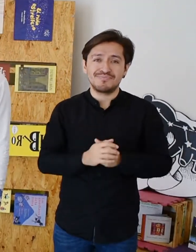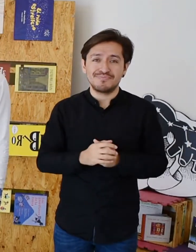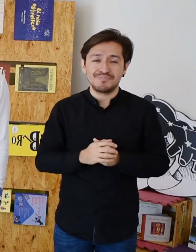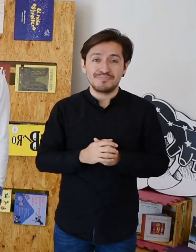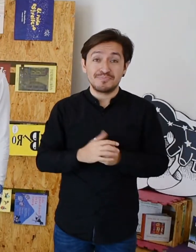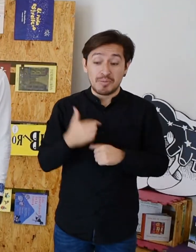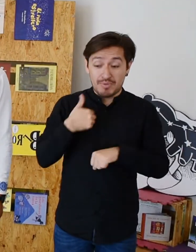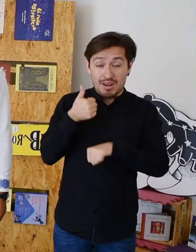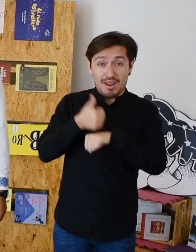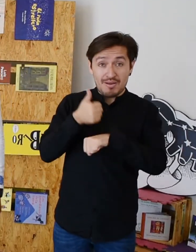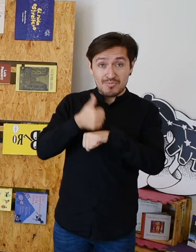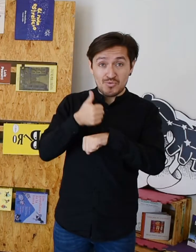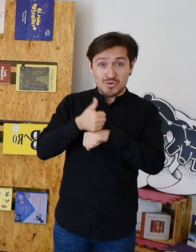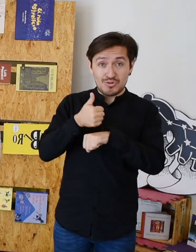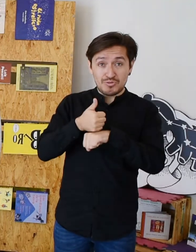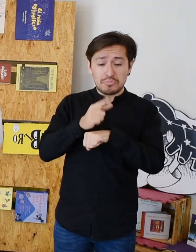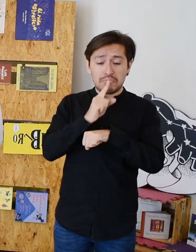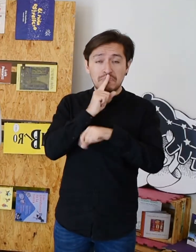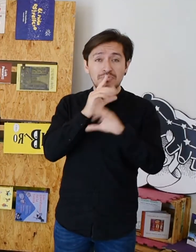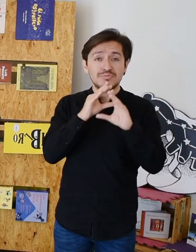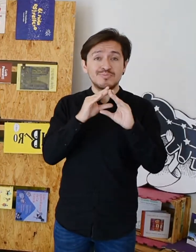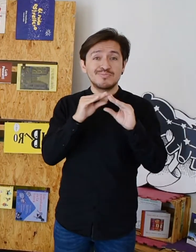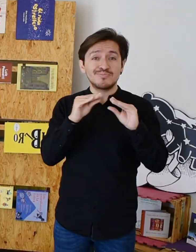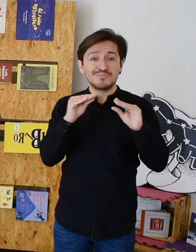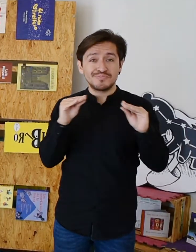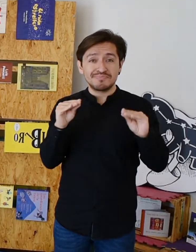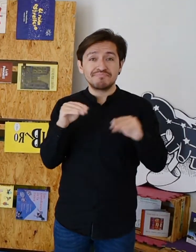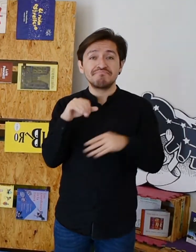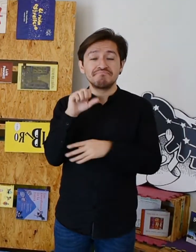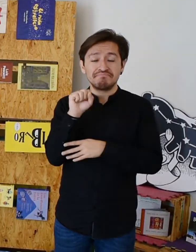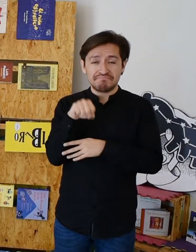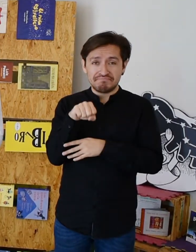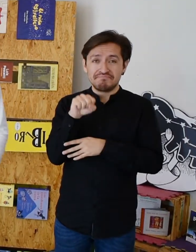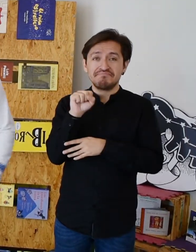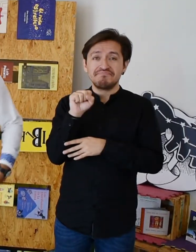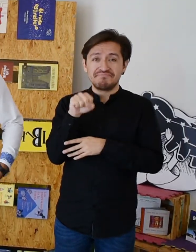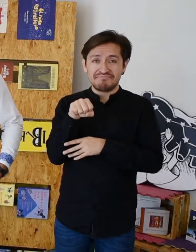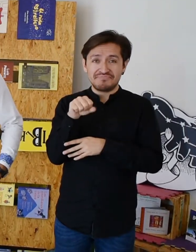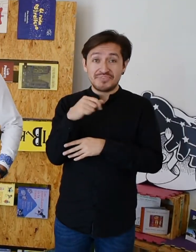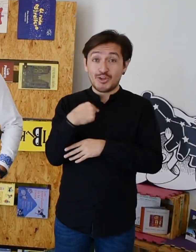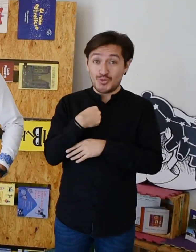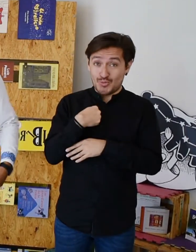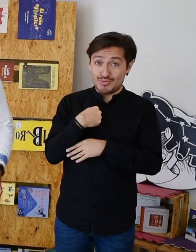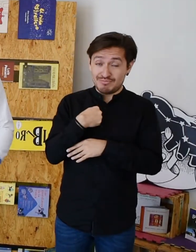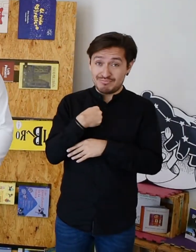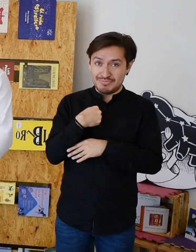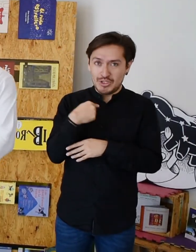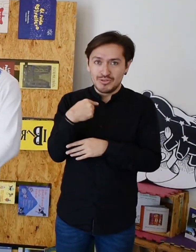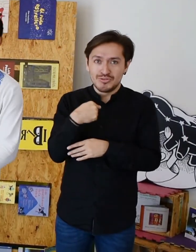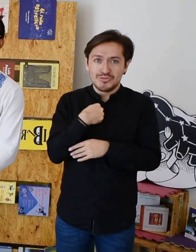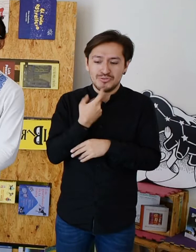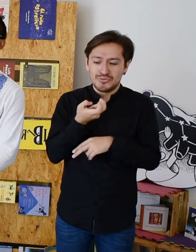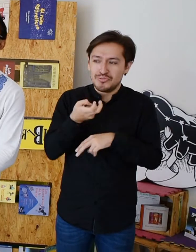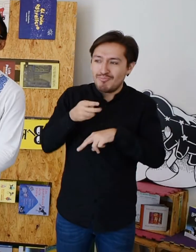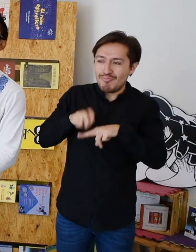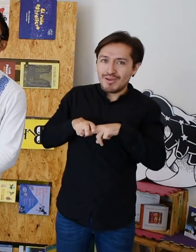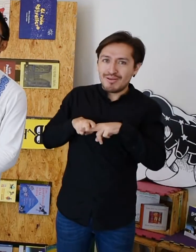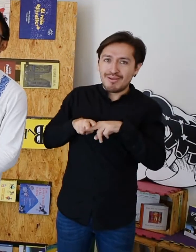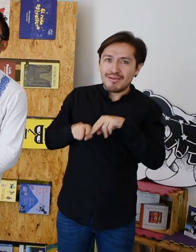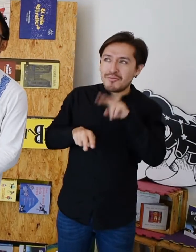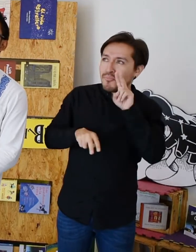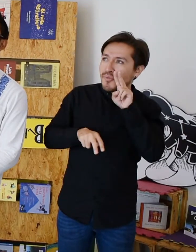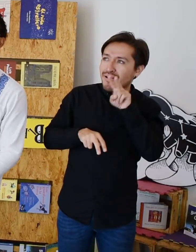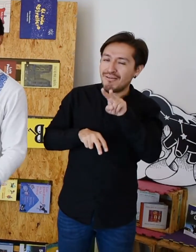Mi abuelo guardó silencio y se quedó asintiendo. Y yo Yo me quedé en sus piernas